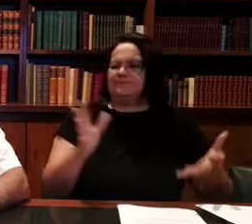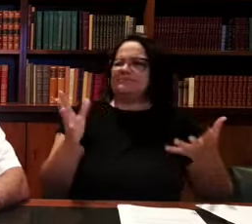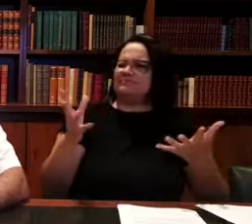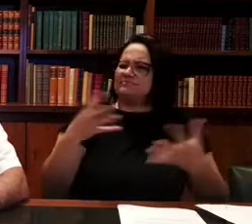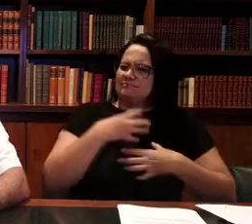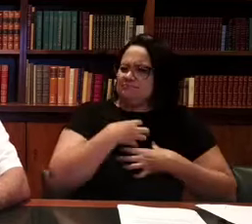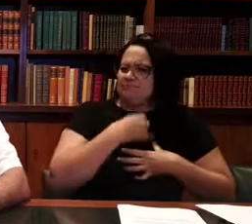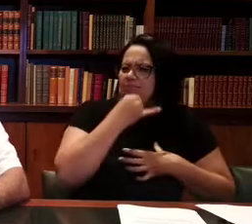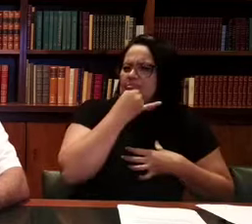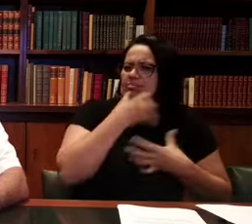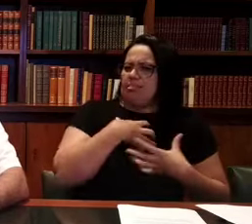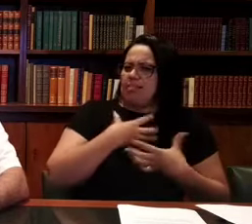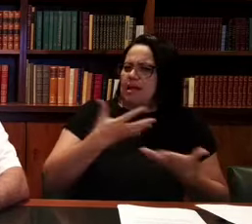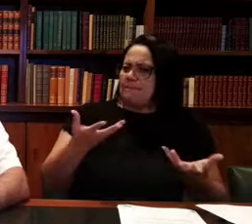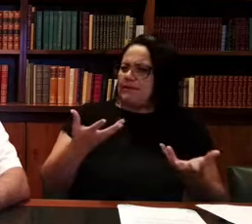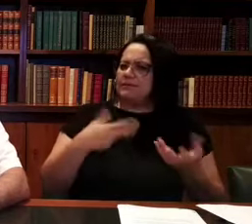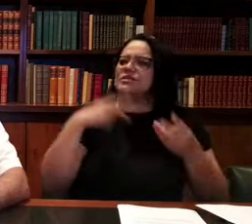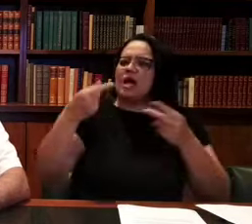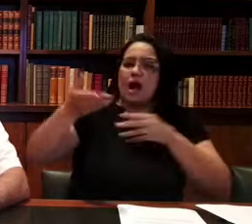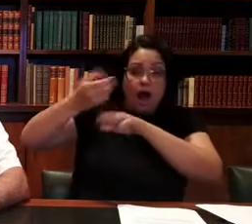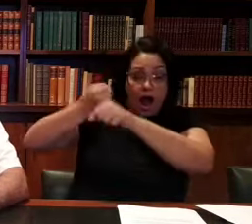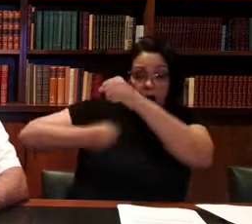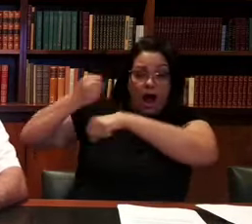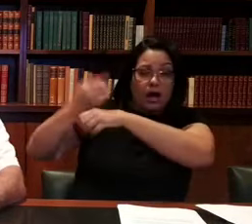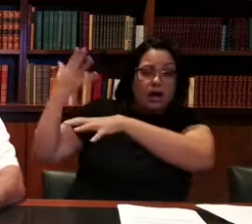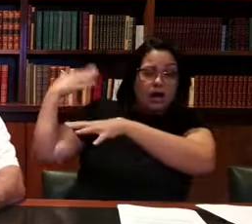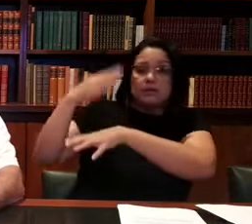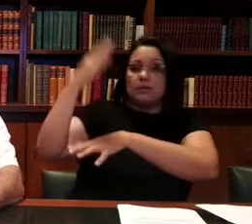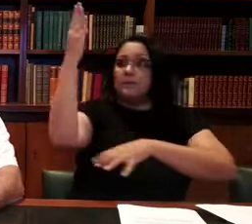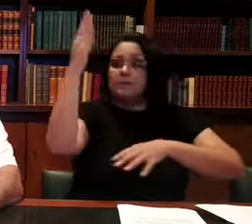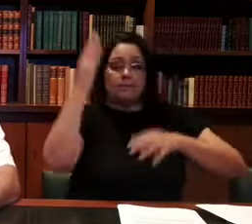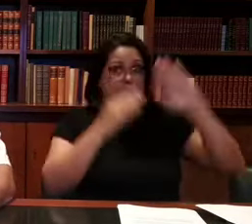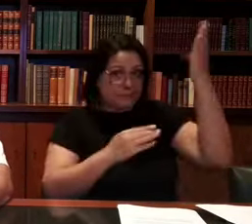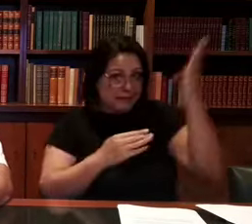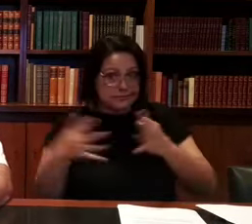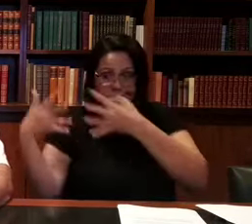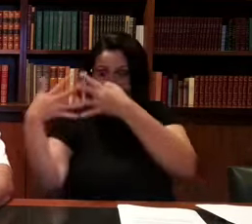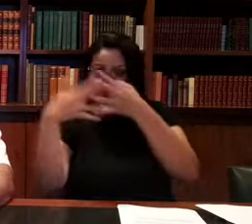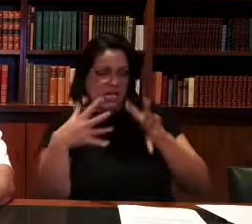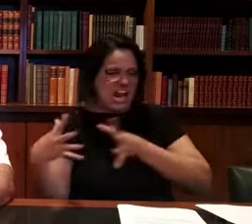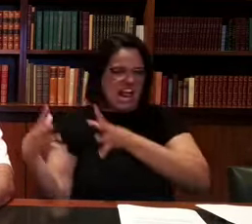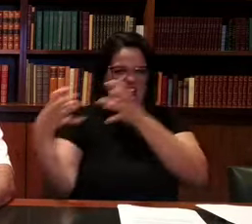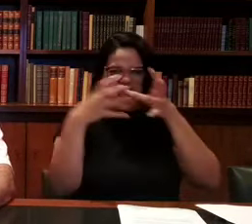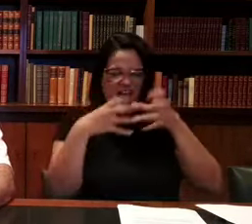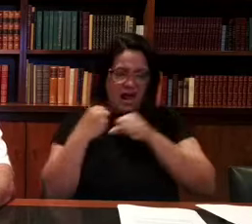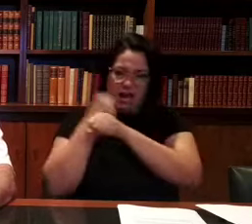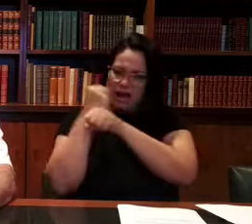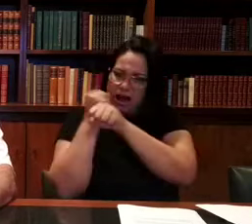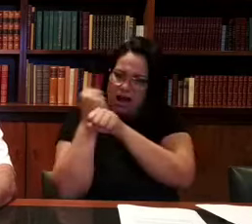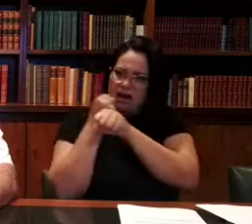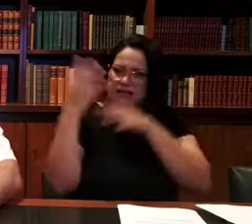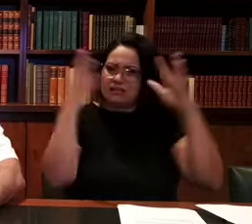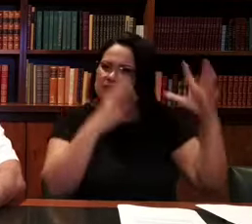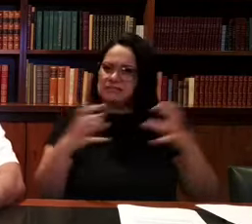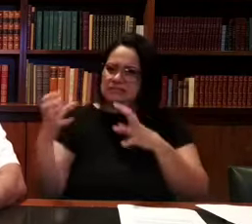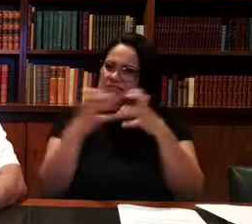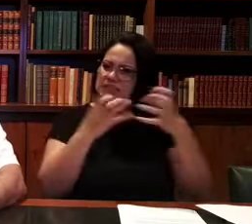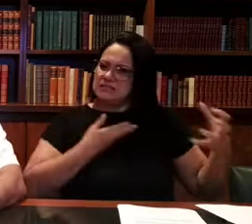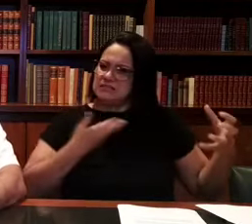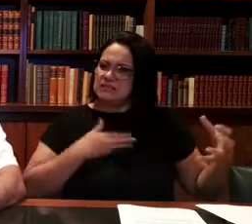de anos de uma certa animosidade né de não numa de uma de um